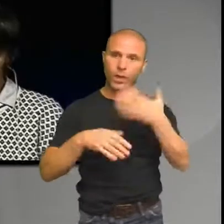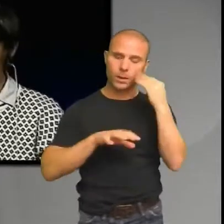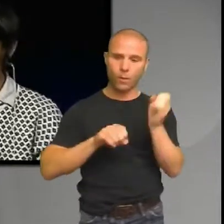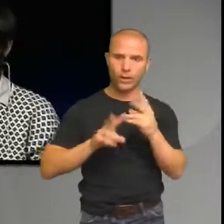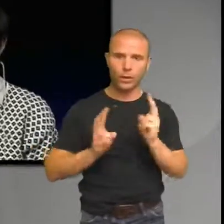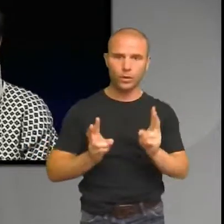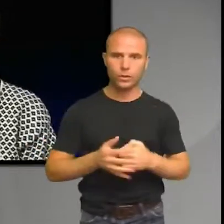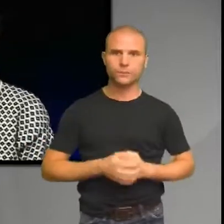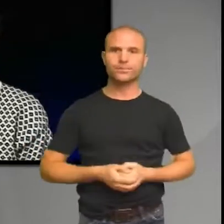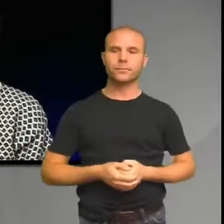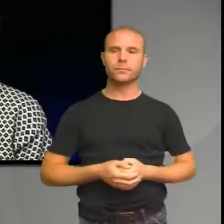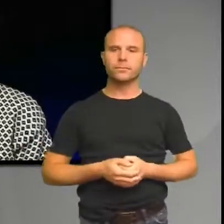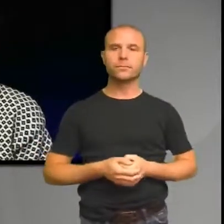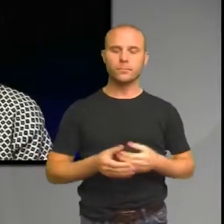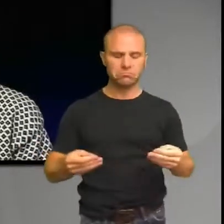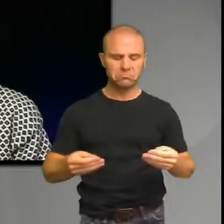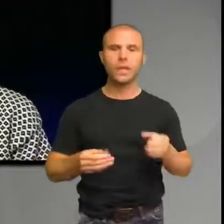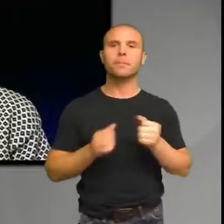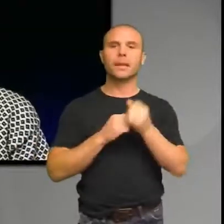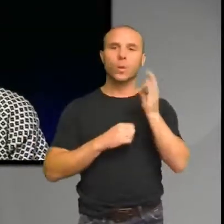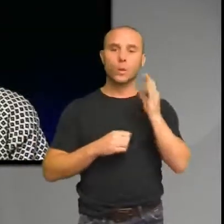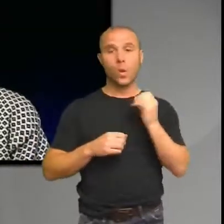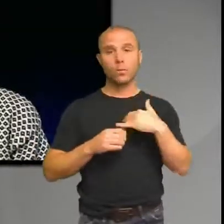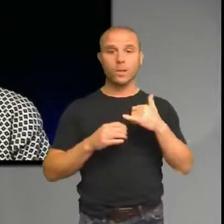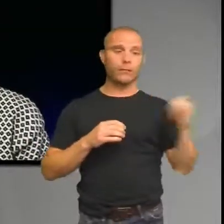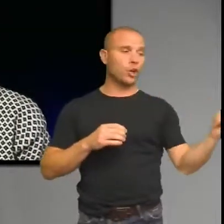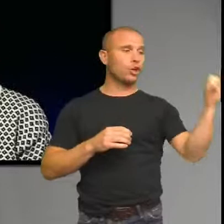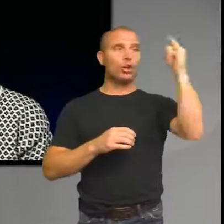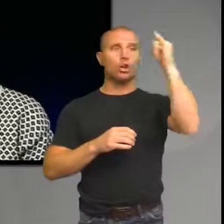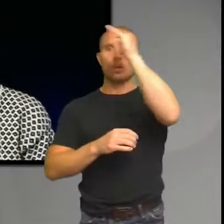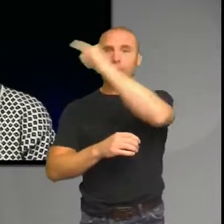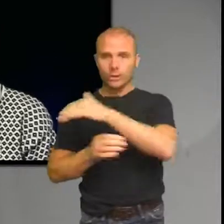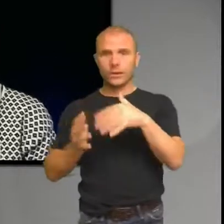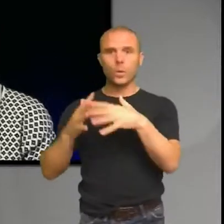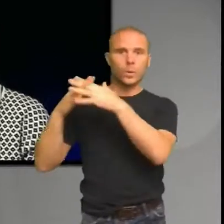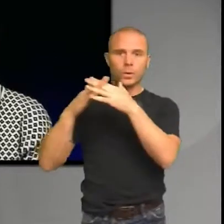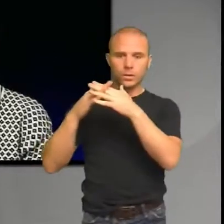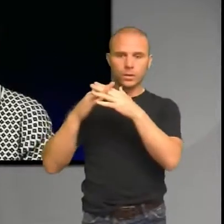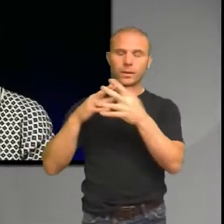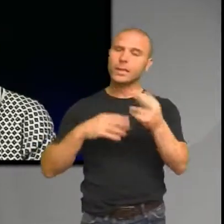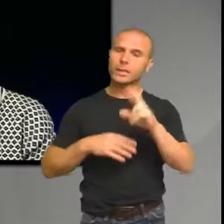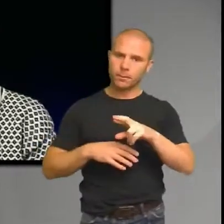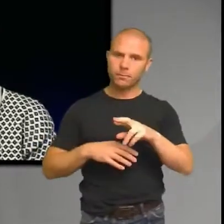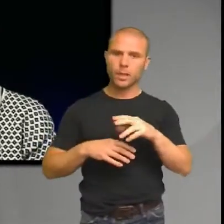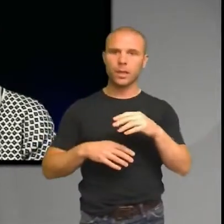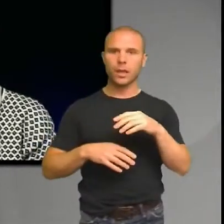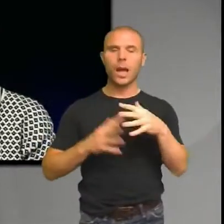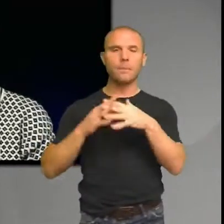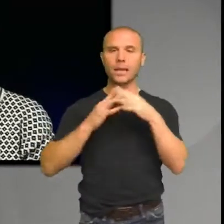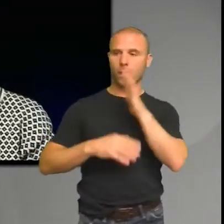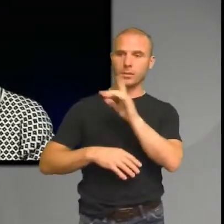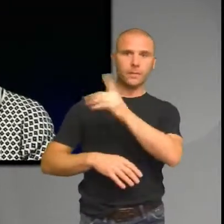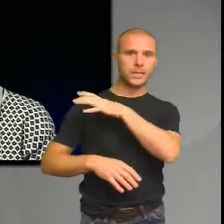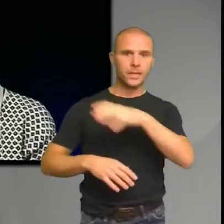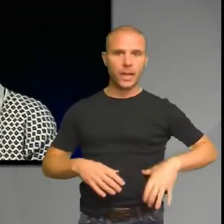Och hur kan detta exempelvis påverka en atlantflygning? Som exempelvis påverkade Air Force One av en solstorm vid den